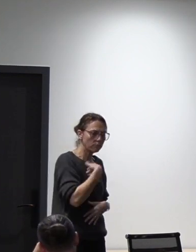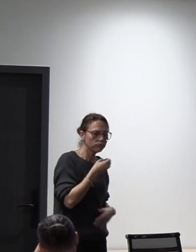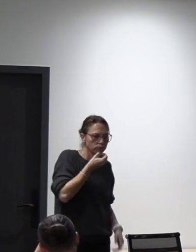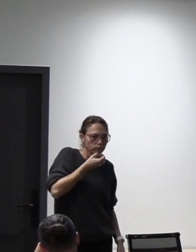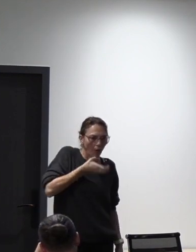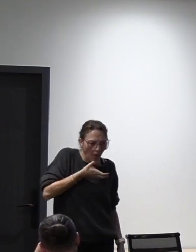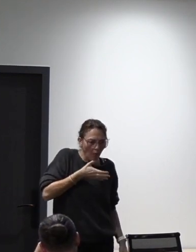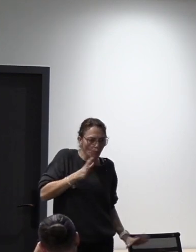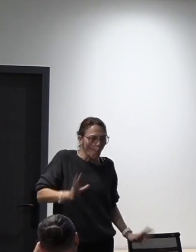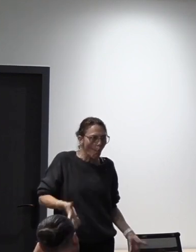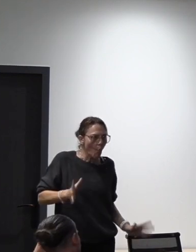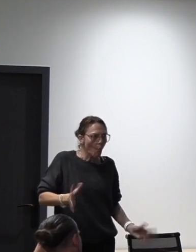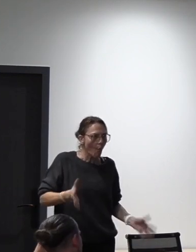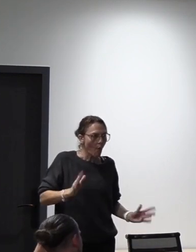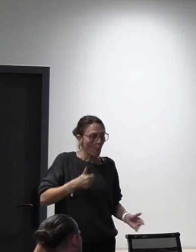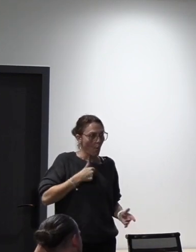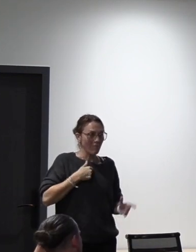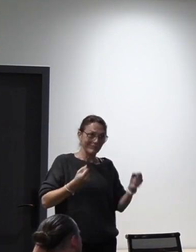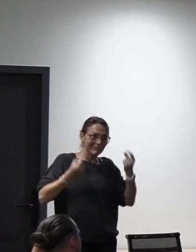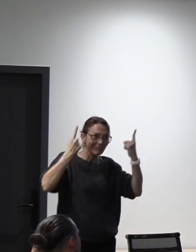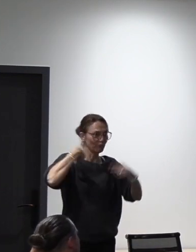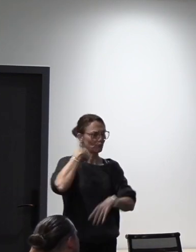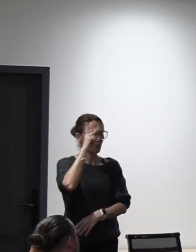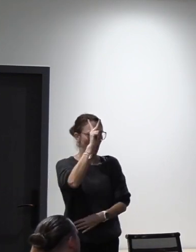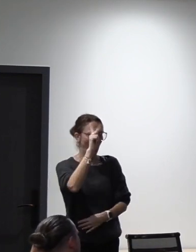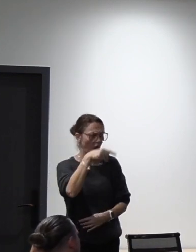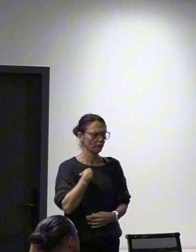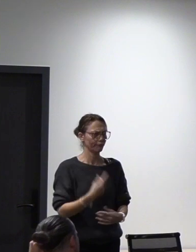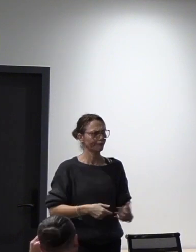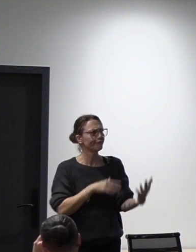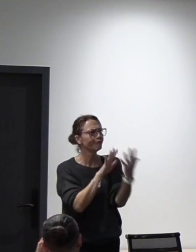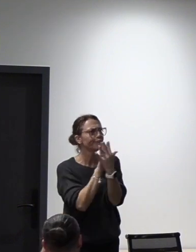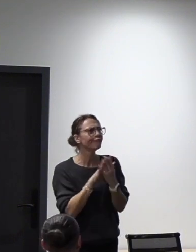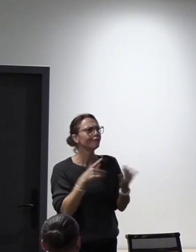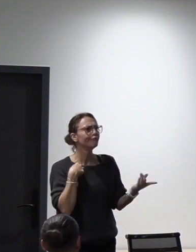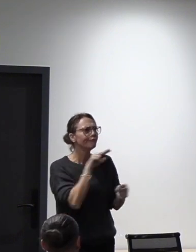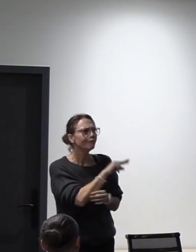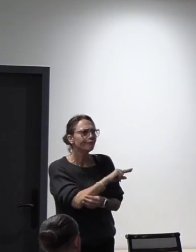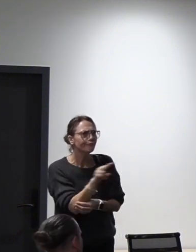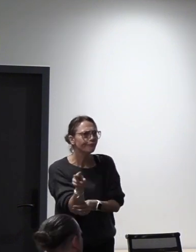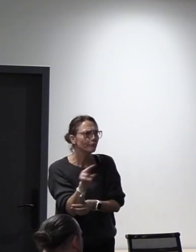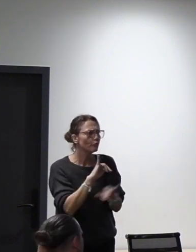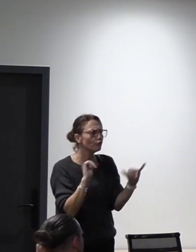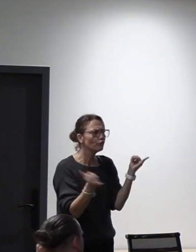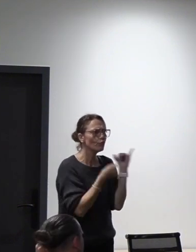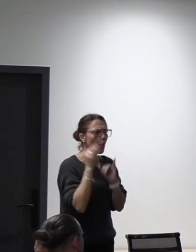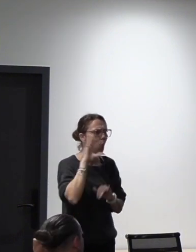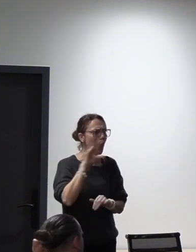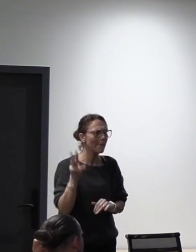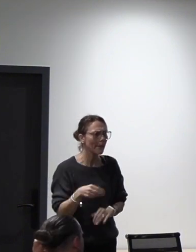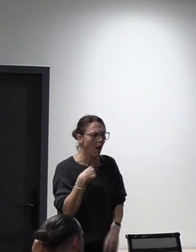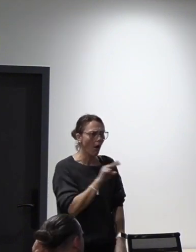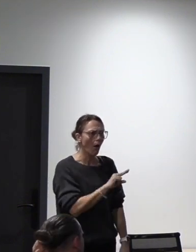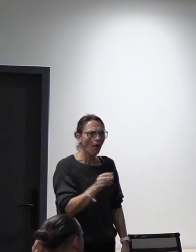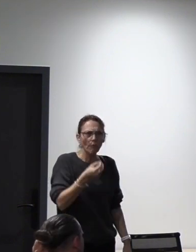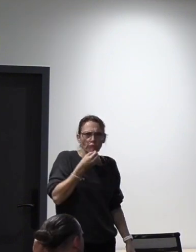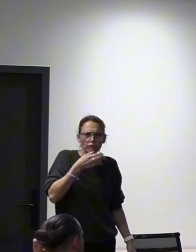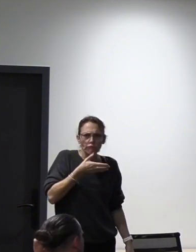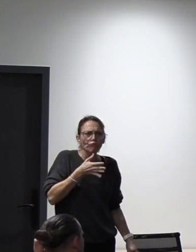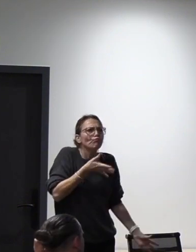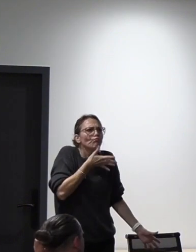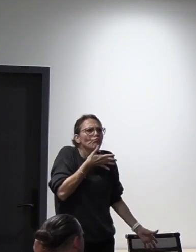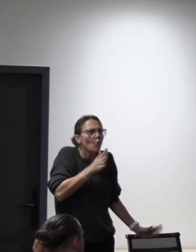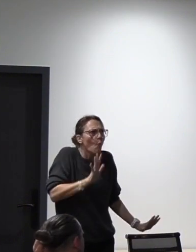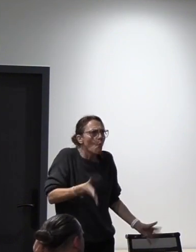truc. Je suis même allé à Paris voir quelques compétitions de handicap. C'est scotchant. On dit, mais c'est pas